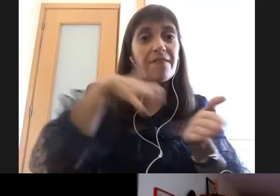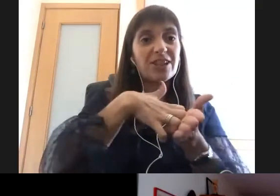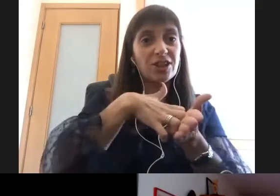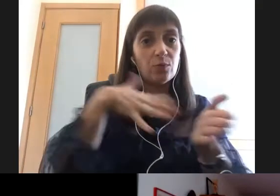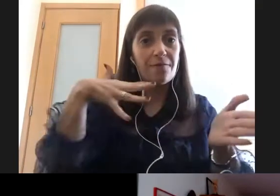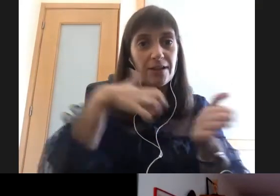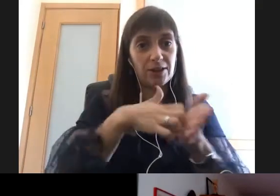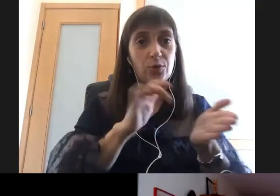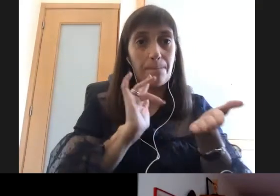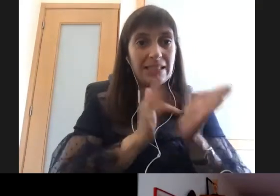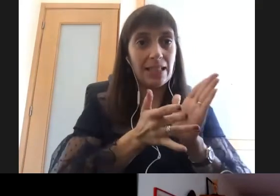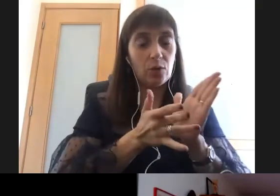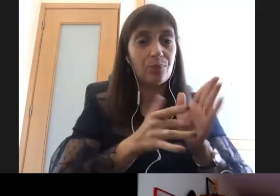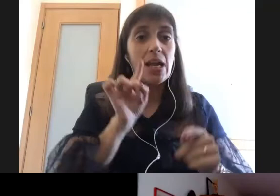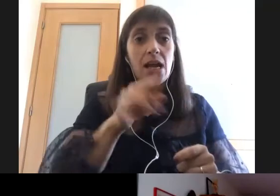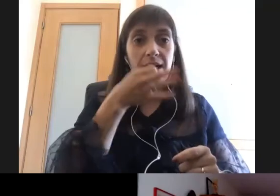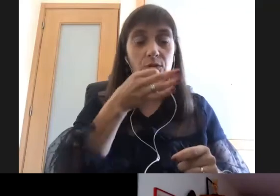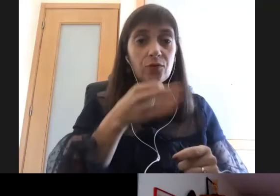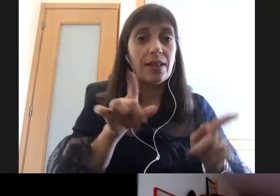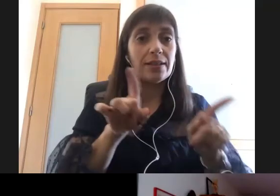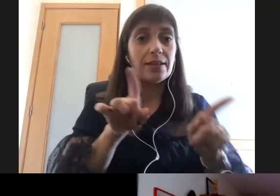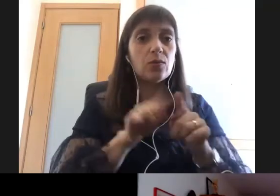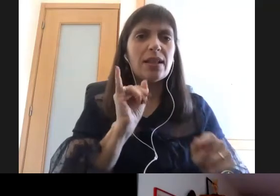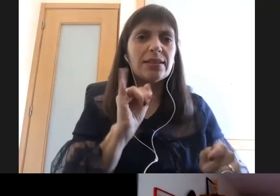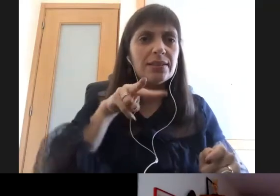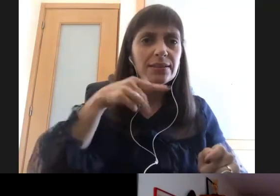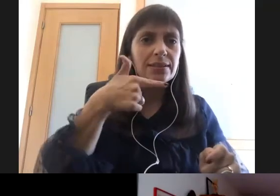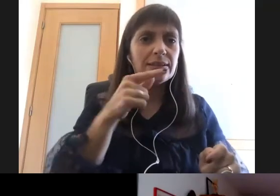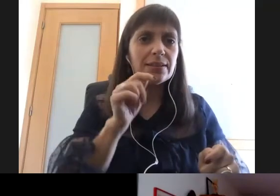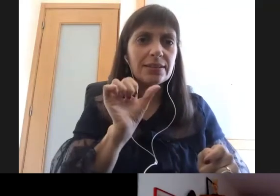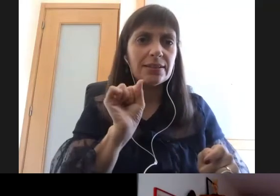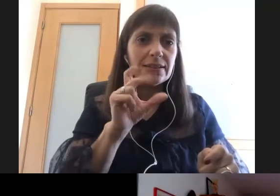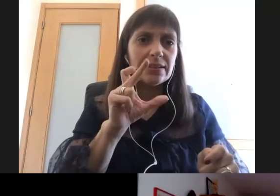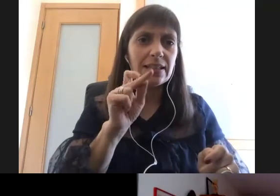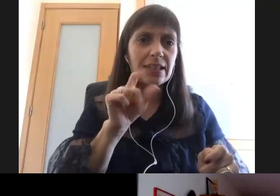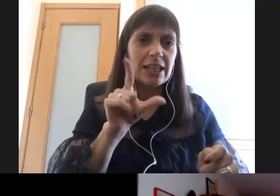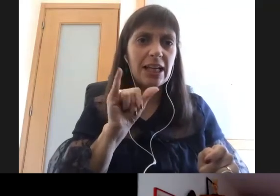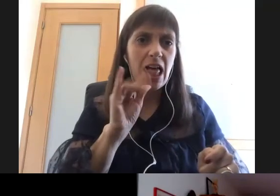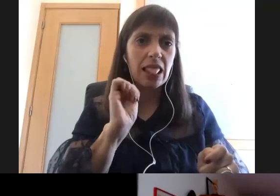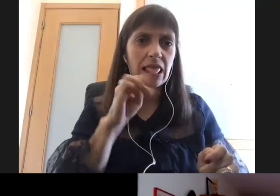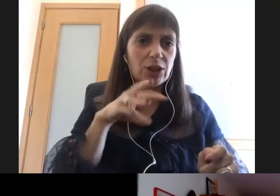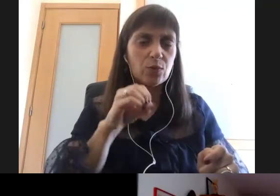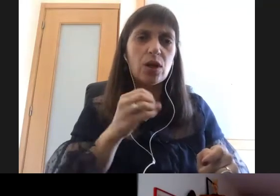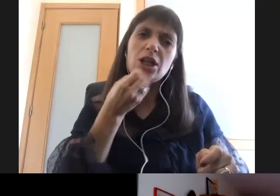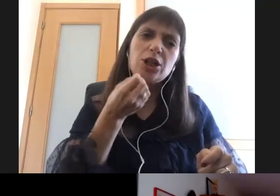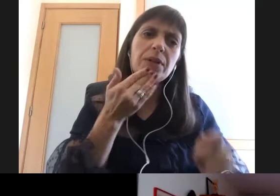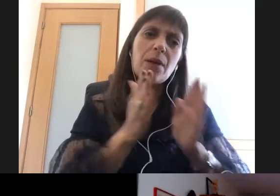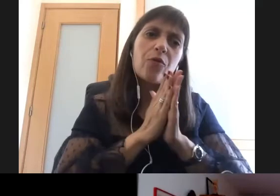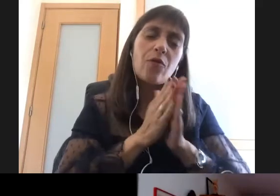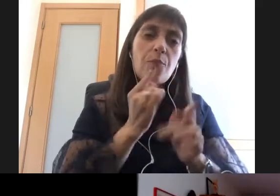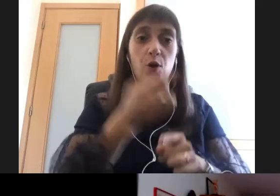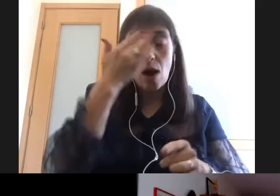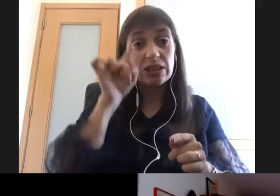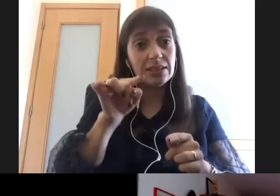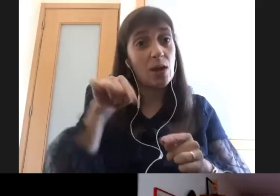em que você fala sobre o integralismo. E explica um bocadinho também, porque essa é outra coisa que acho que os portugueses nunca ouviram